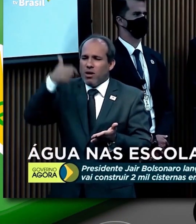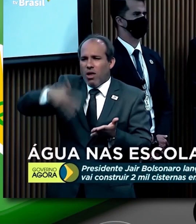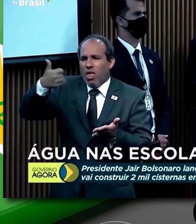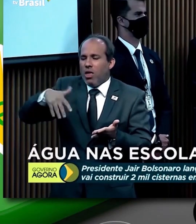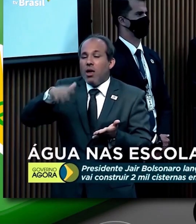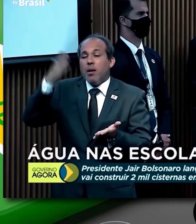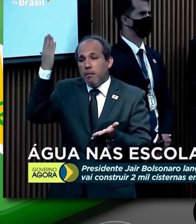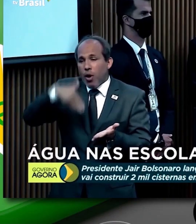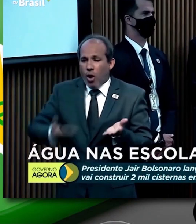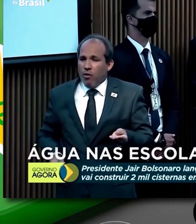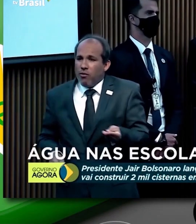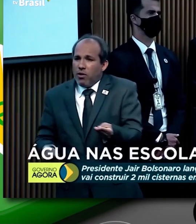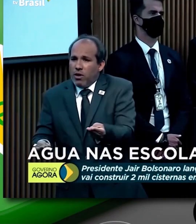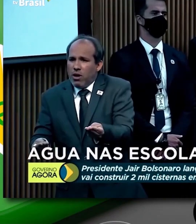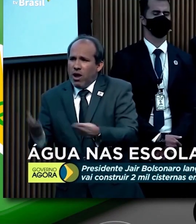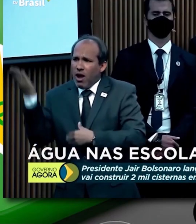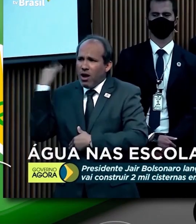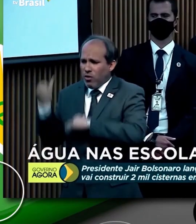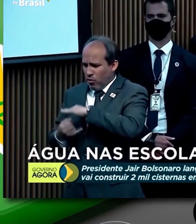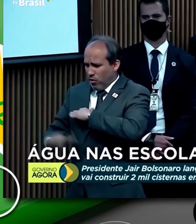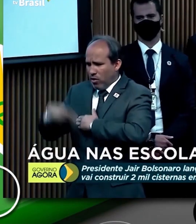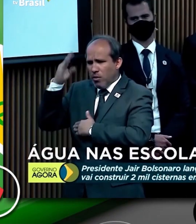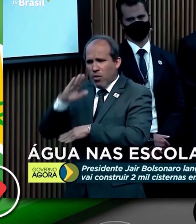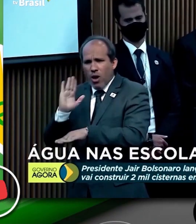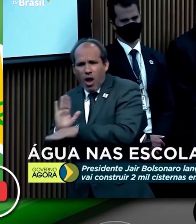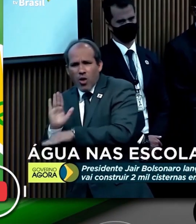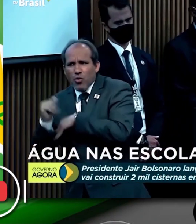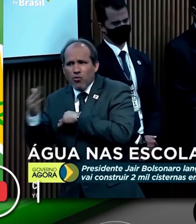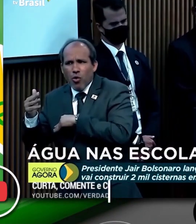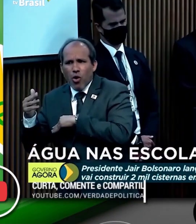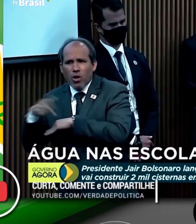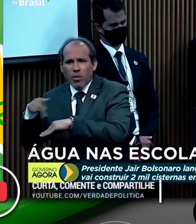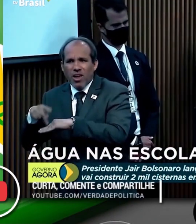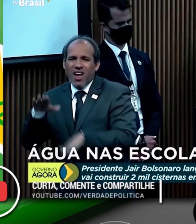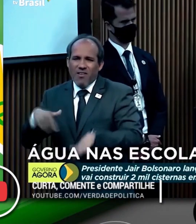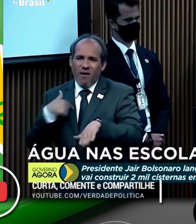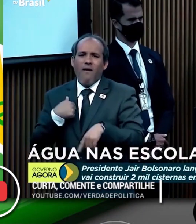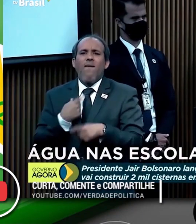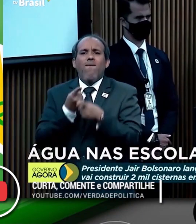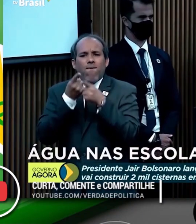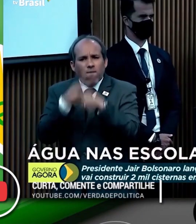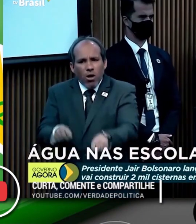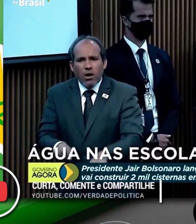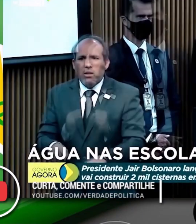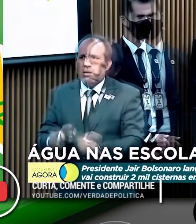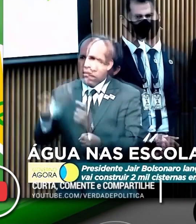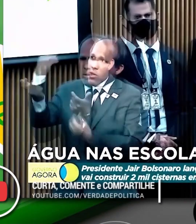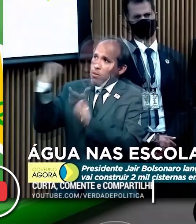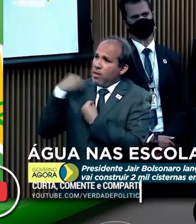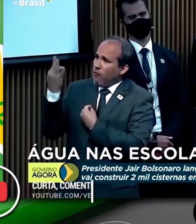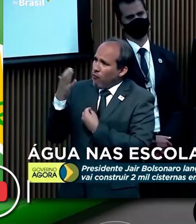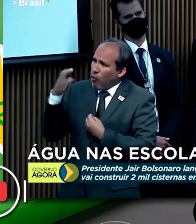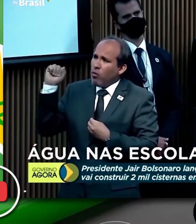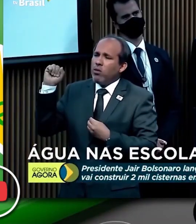a instituições no Brasil e toda vez que eu o meu dedo na ferida dessa o mundo cai na minha cabeça